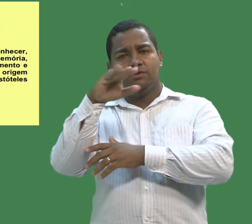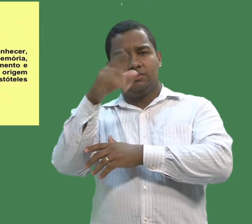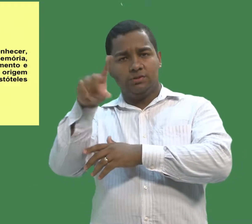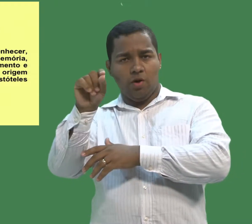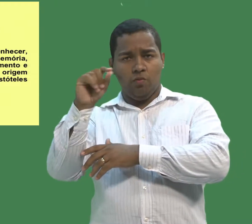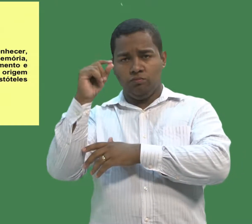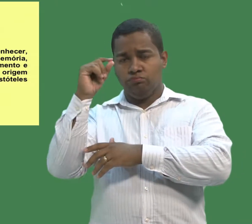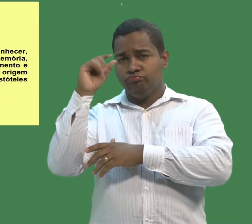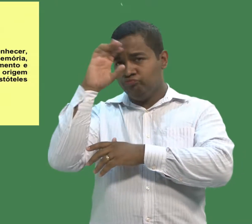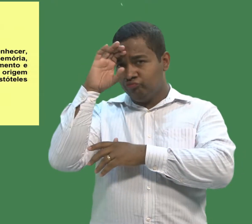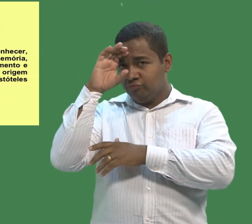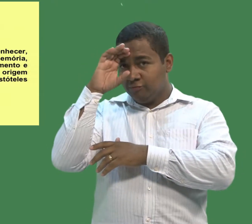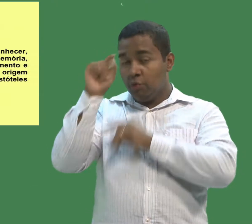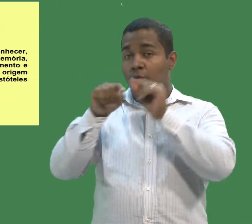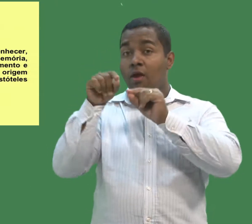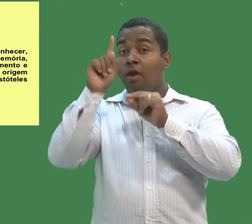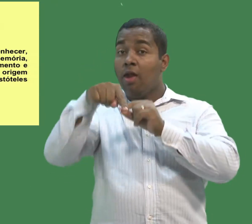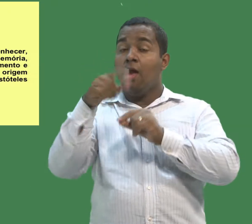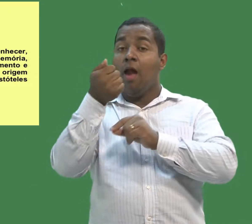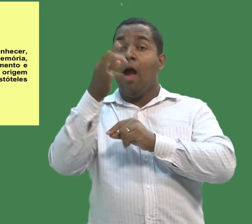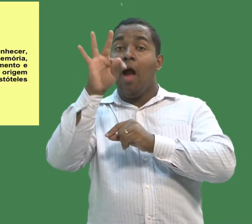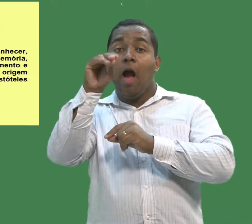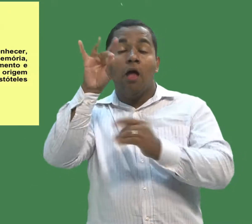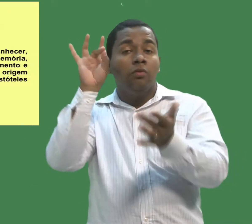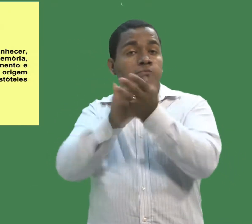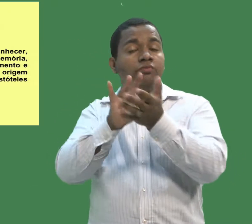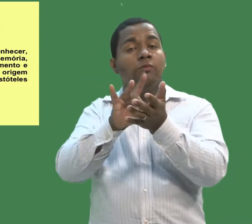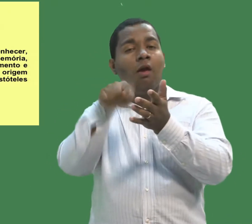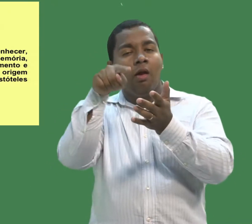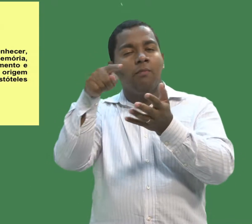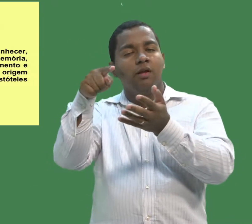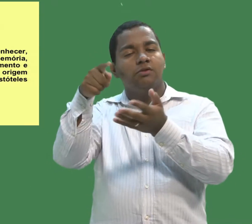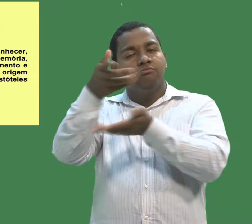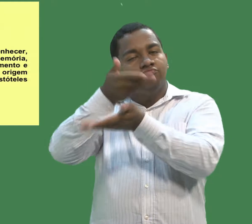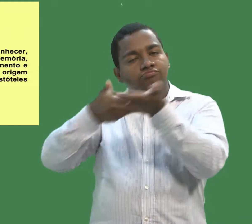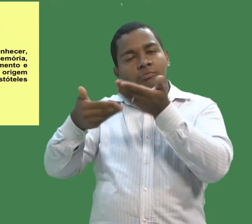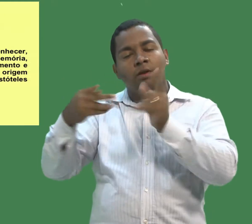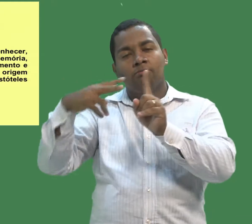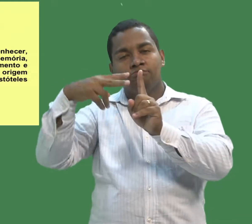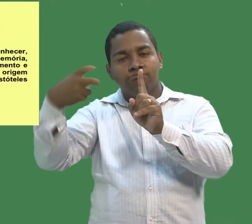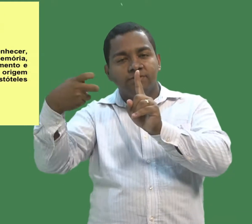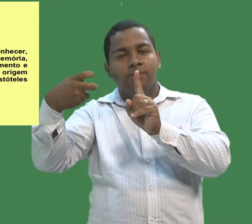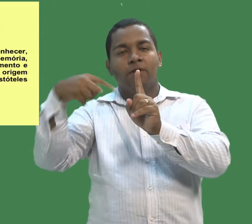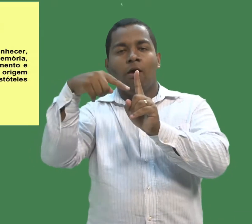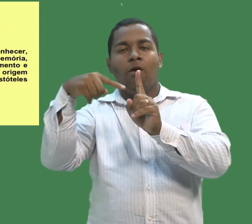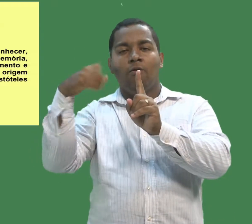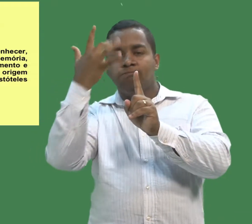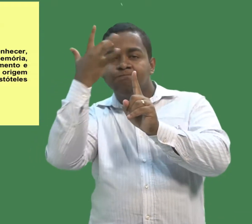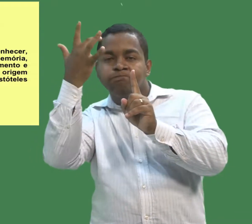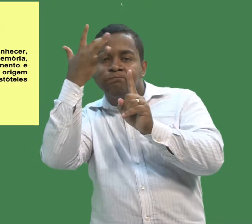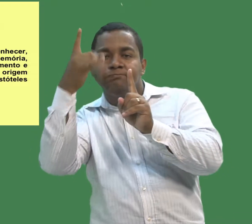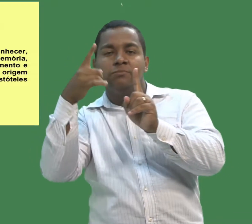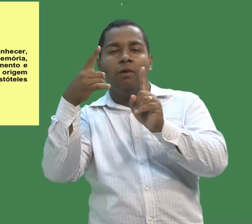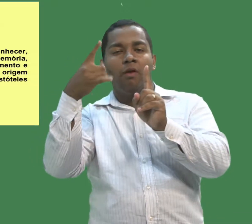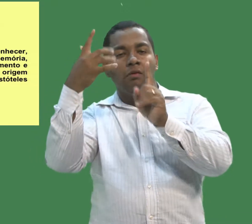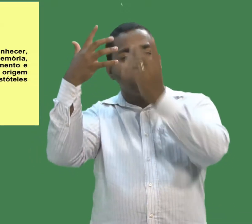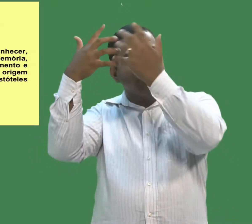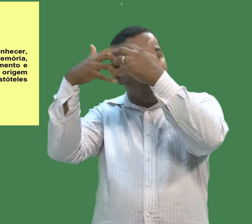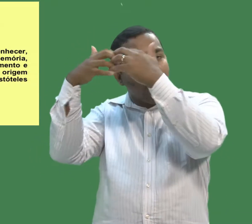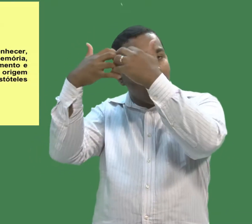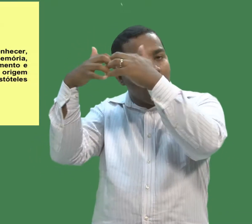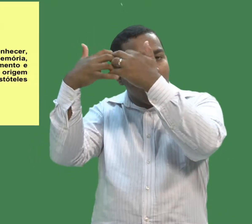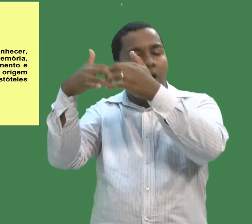atenção, percepção, memória, raciocínio, juízo, imaginação, pensamento e linguagem. A